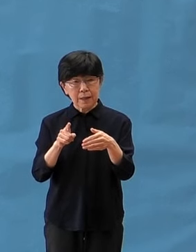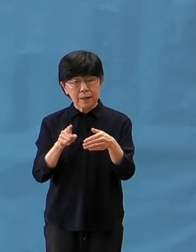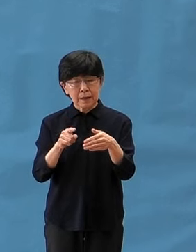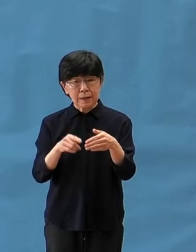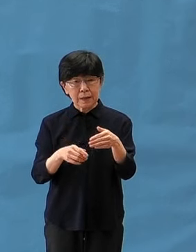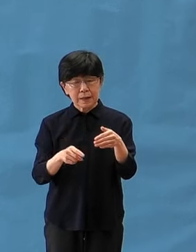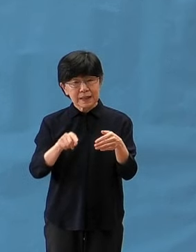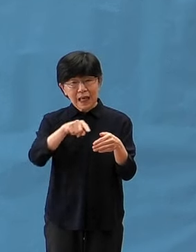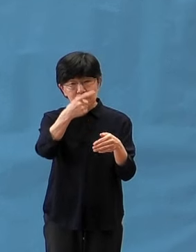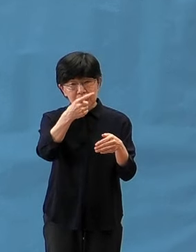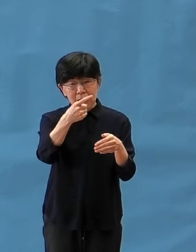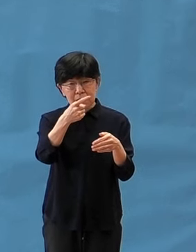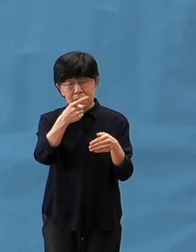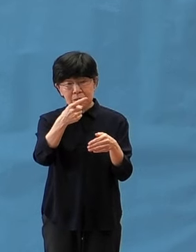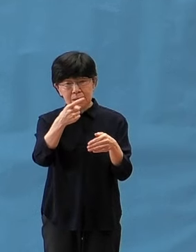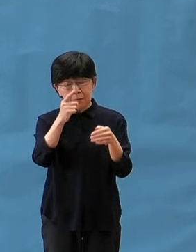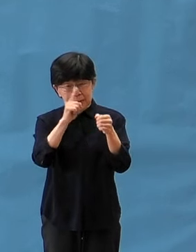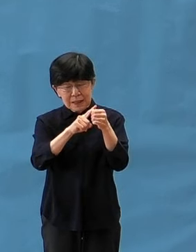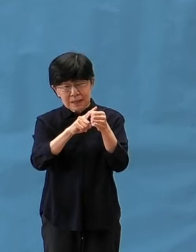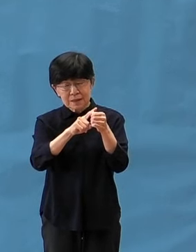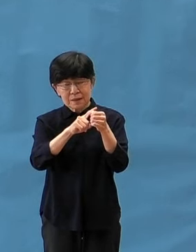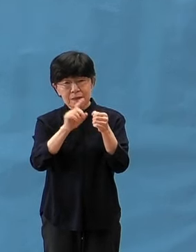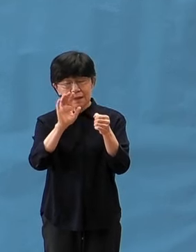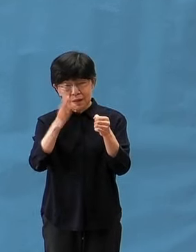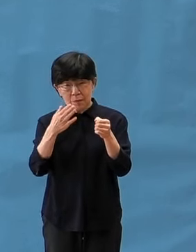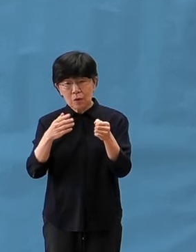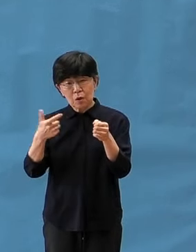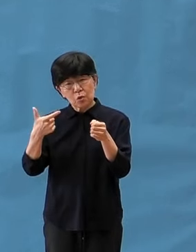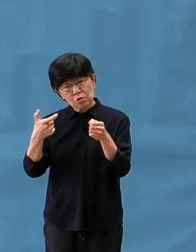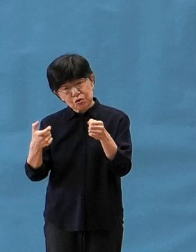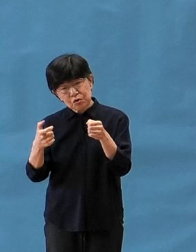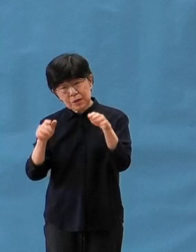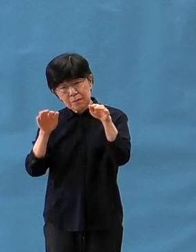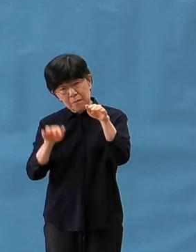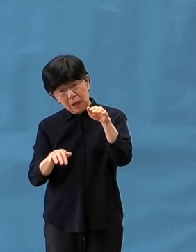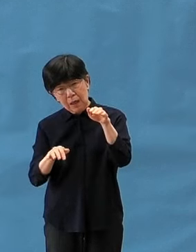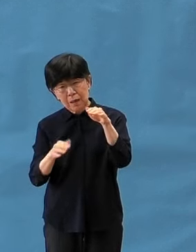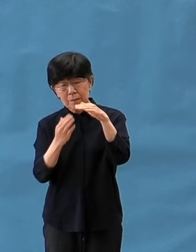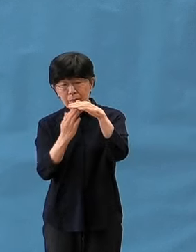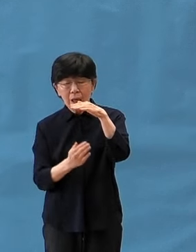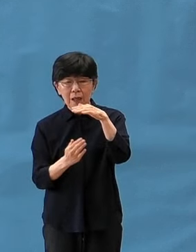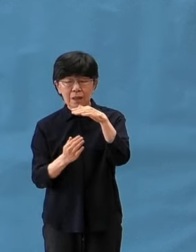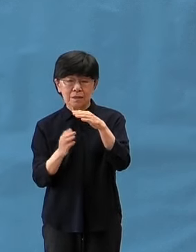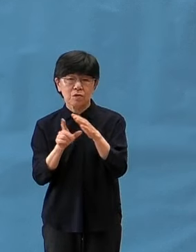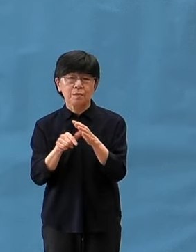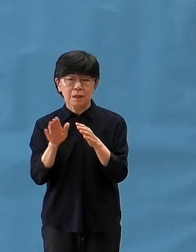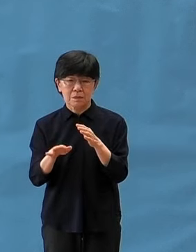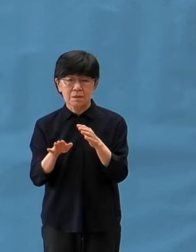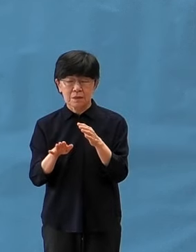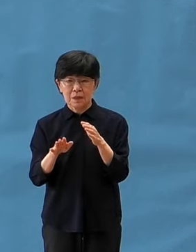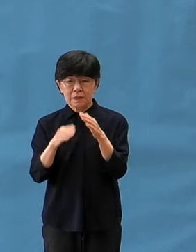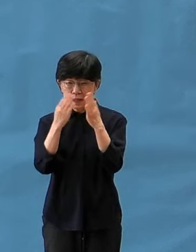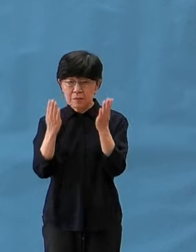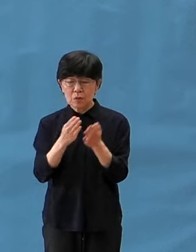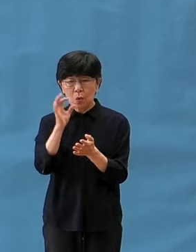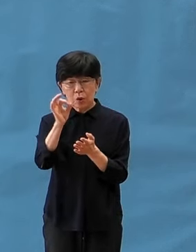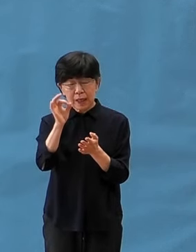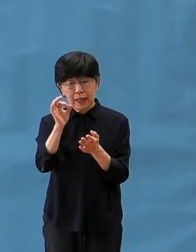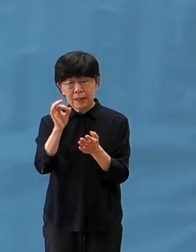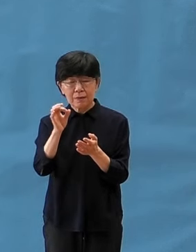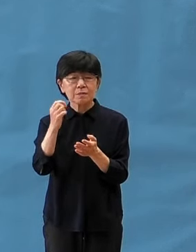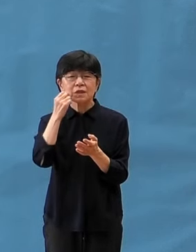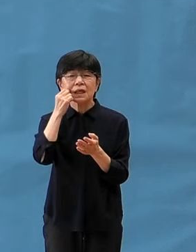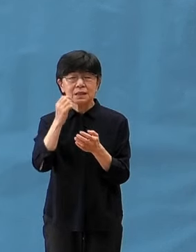んですよ。どんな頑張ったって100点取れない。誰から見たってね、完璧な対応をしようと思ったって、あの場ではできない